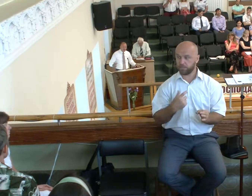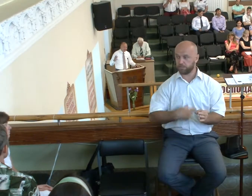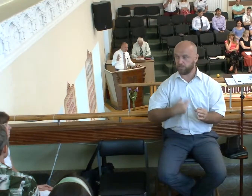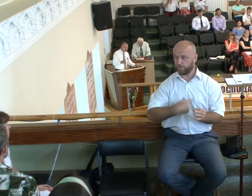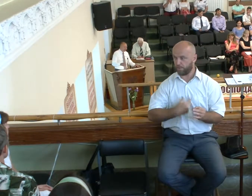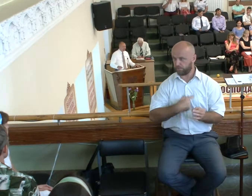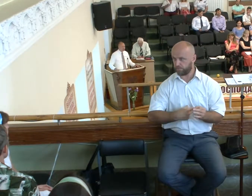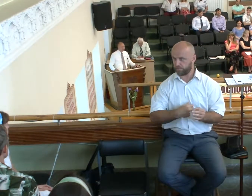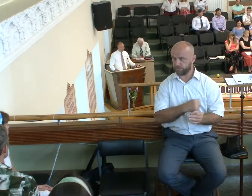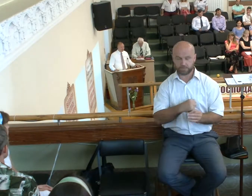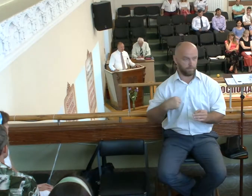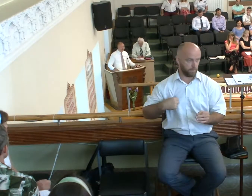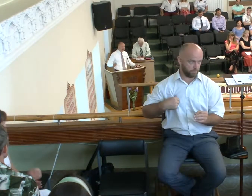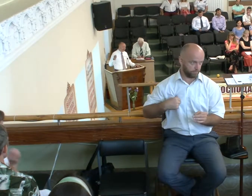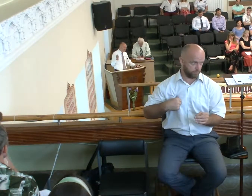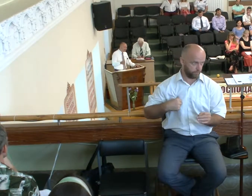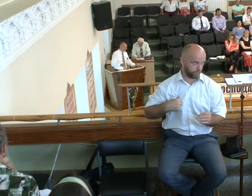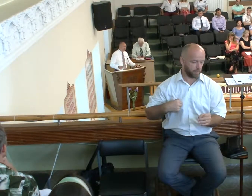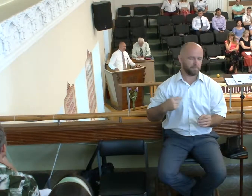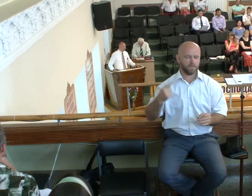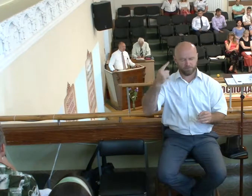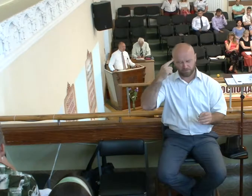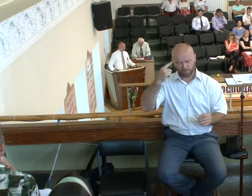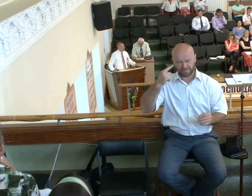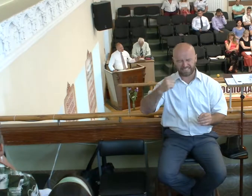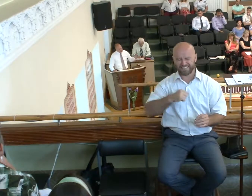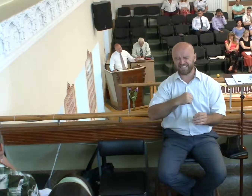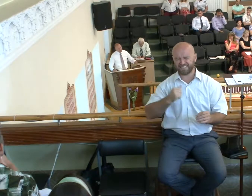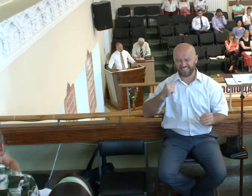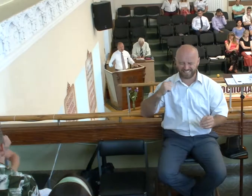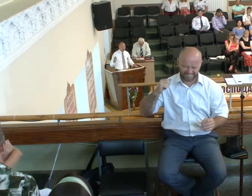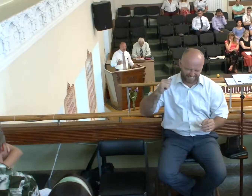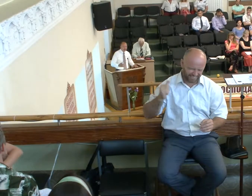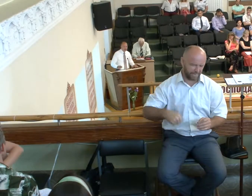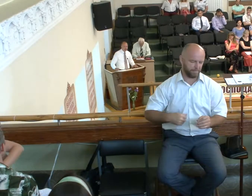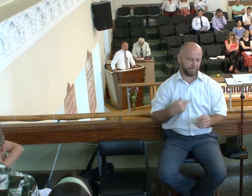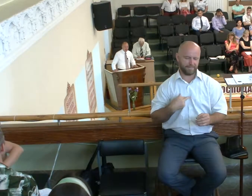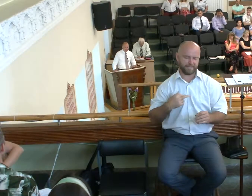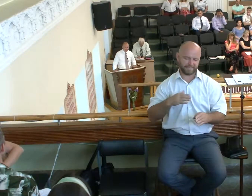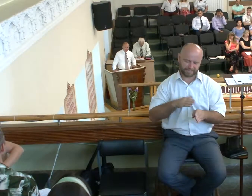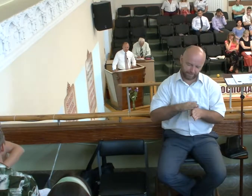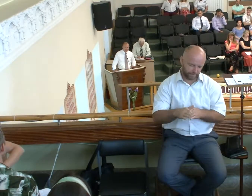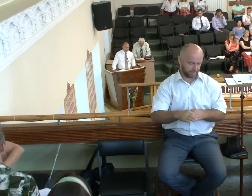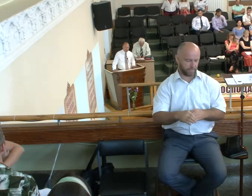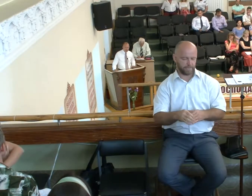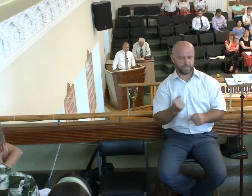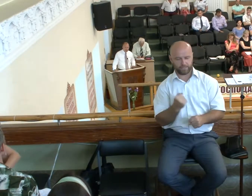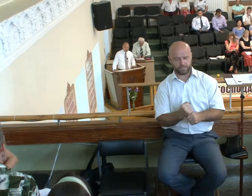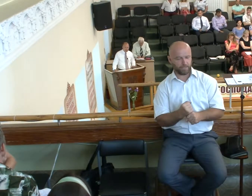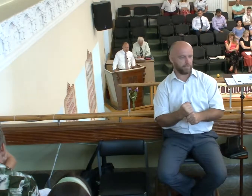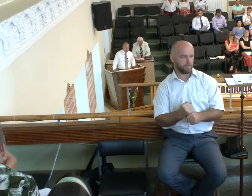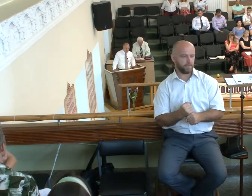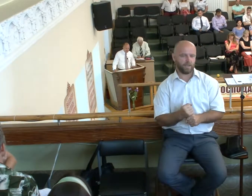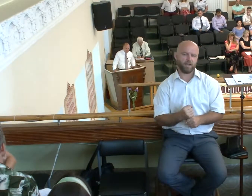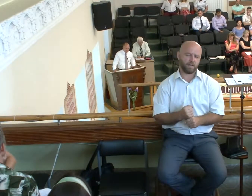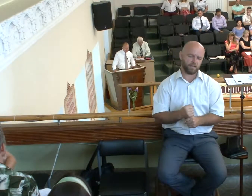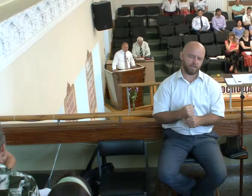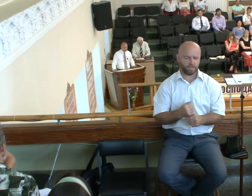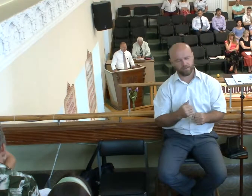сделал? Почему я так поступил? Зачем я так поступил? Надо было вот так или вот так надо было сделать, друзья мои.